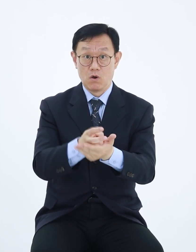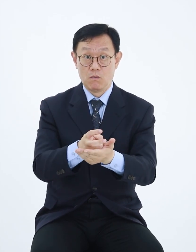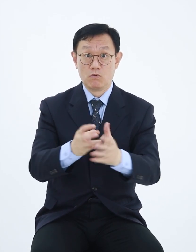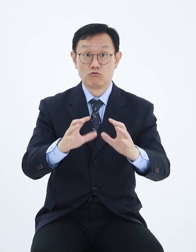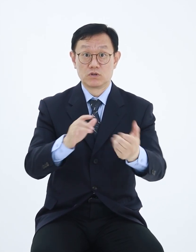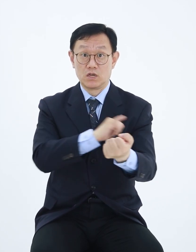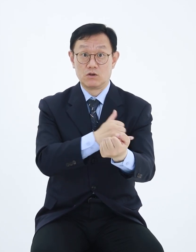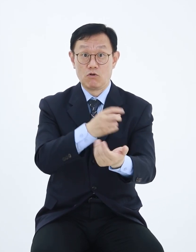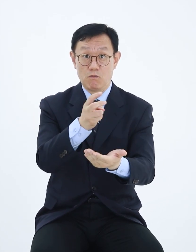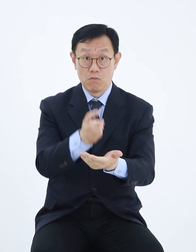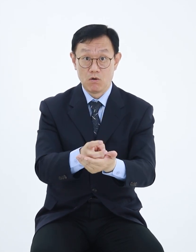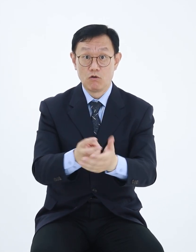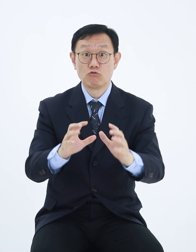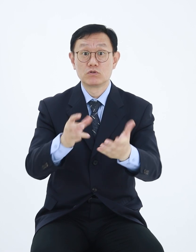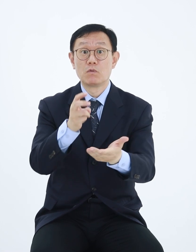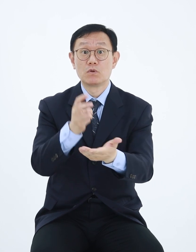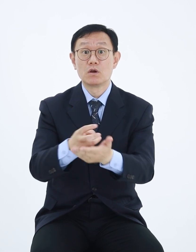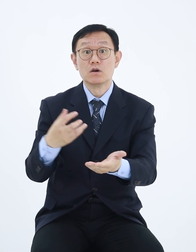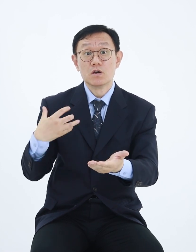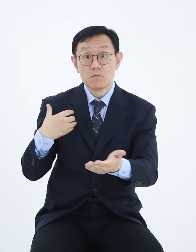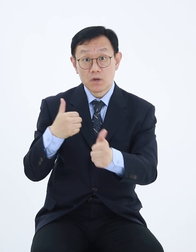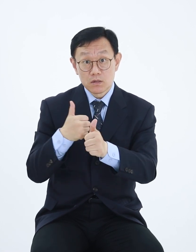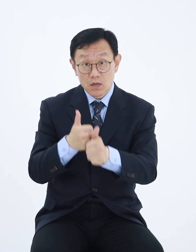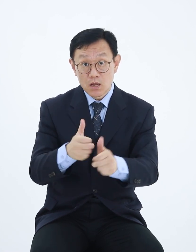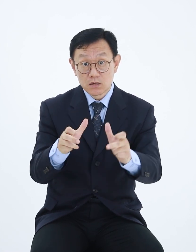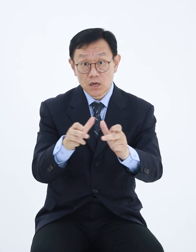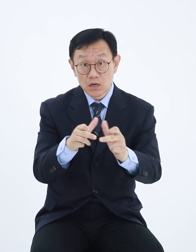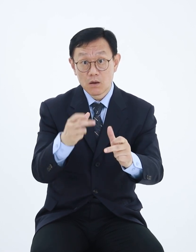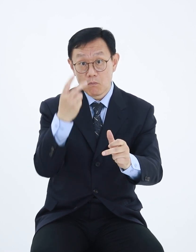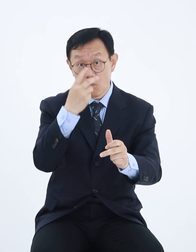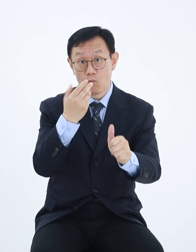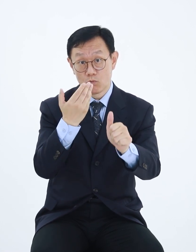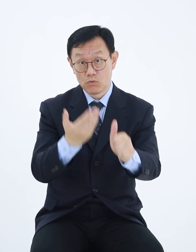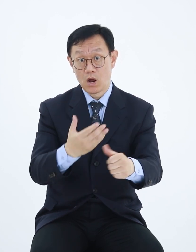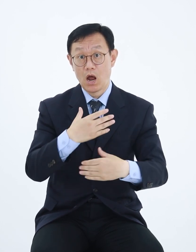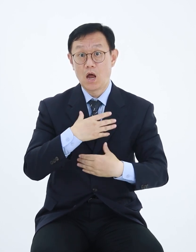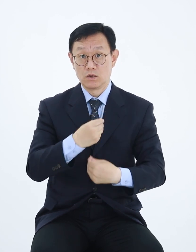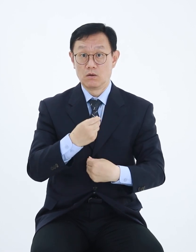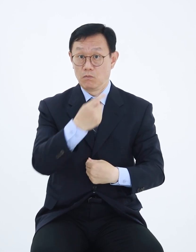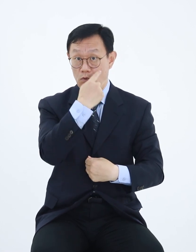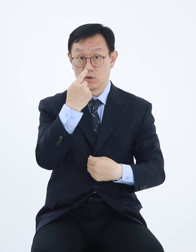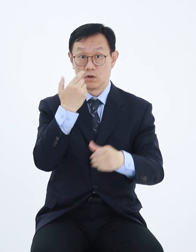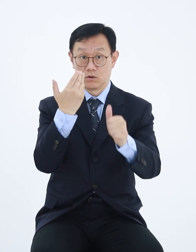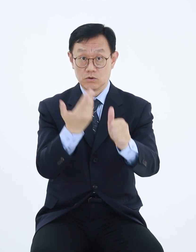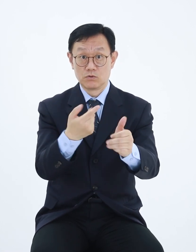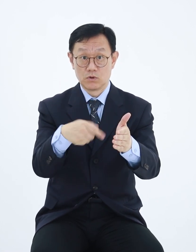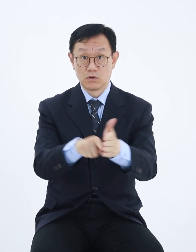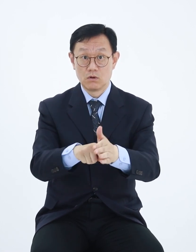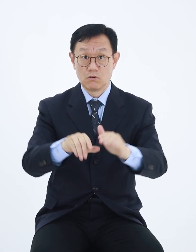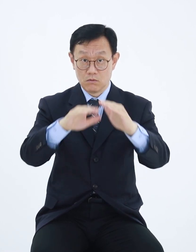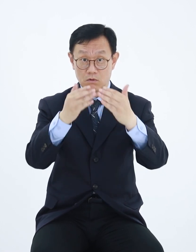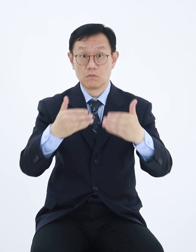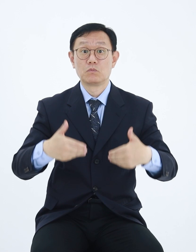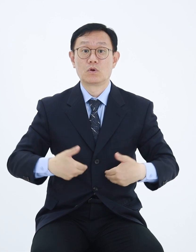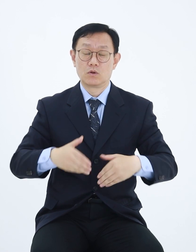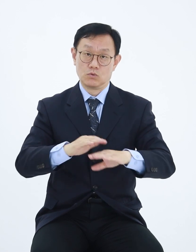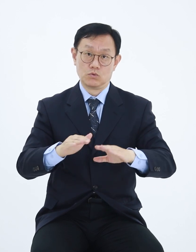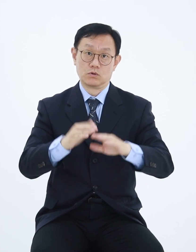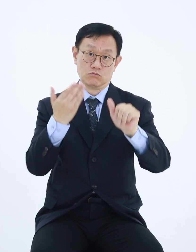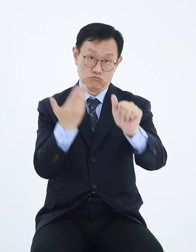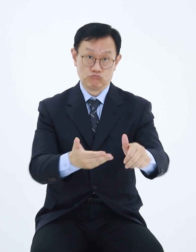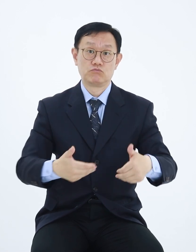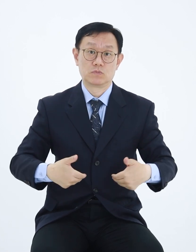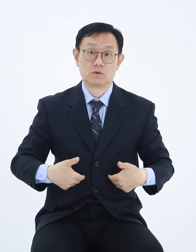국제인권법을 포함한 국제법적 의무에 따라 장애인을 보호하고 안전을 보장하기 위하여 모든 필요한 조치를